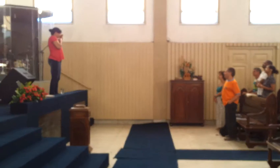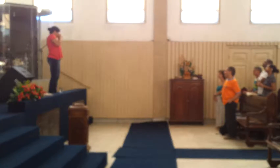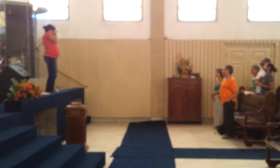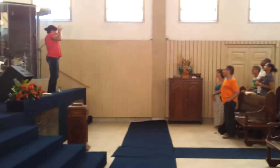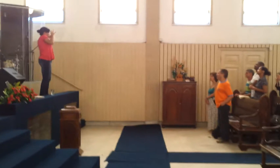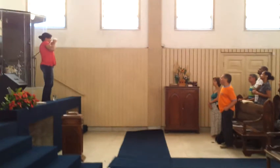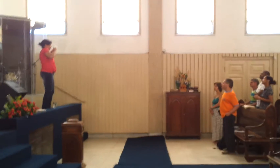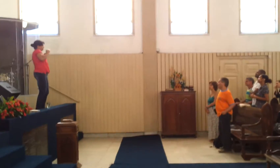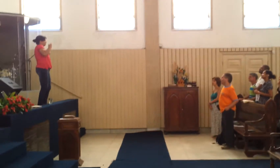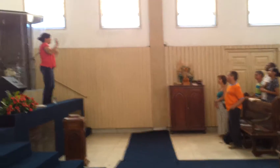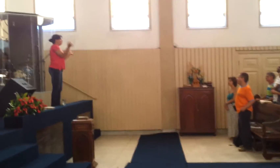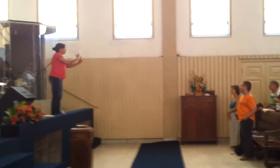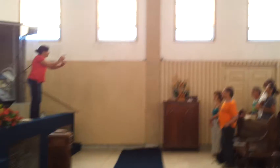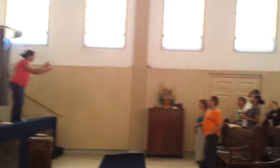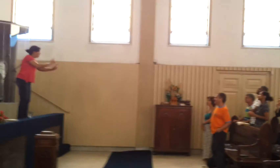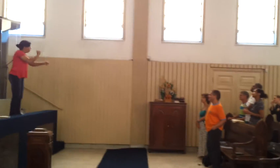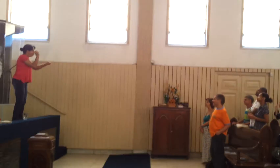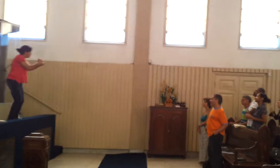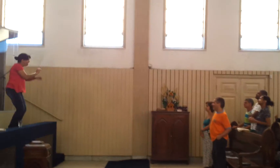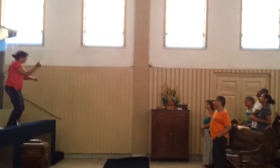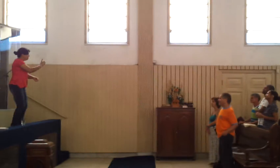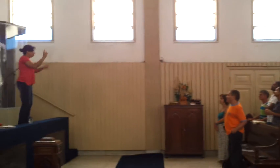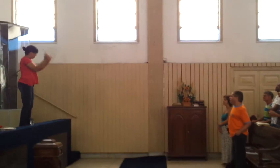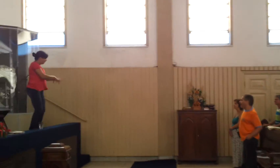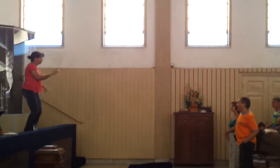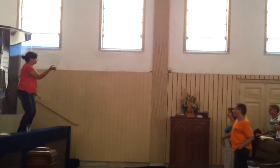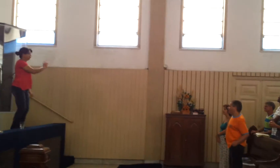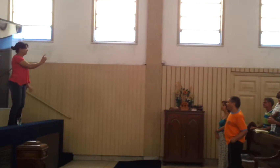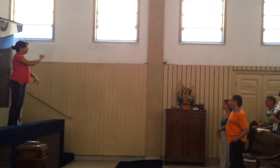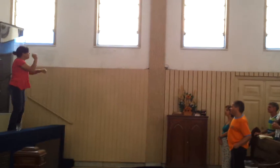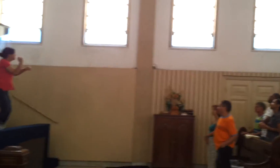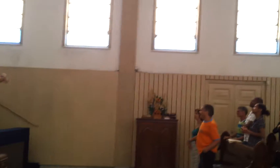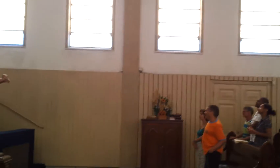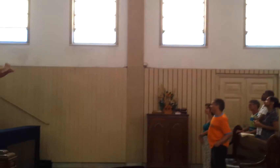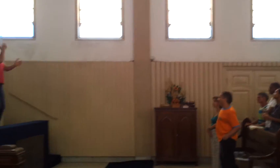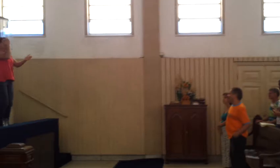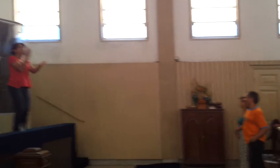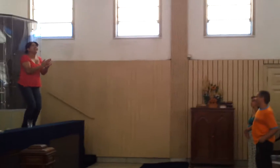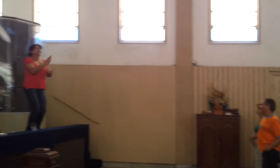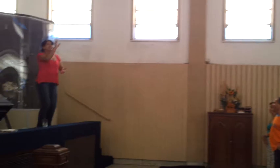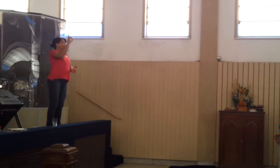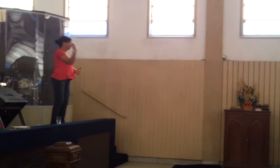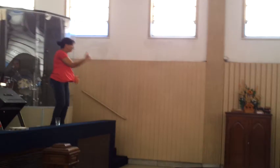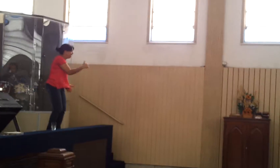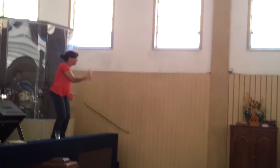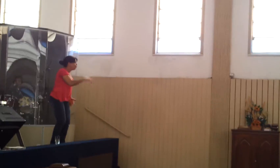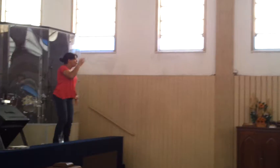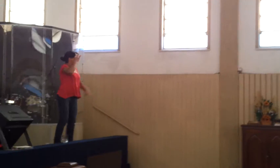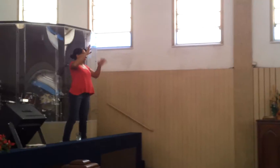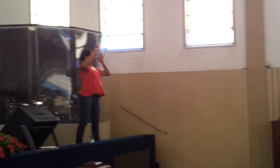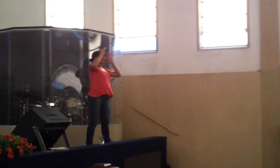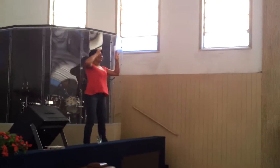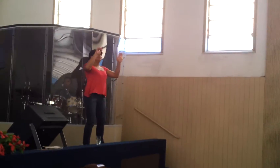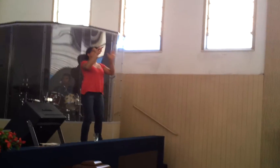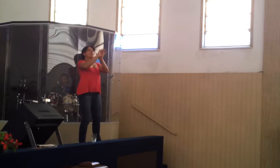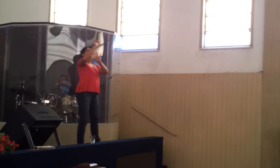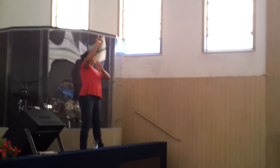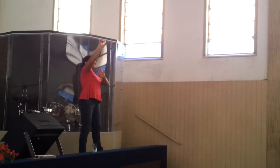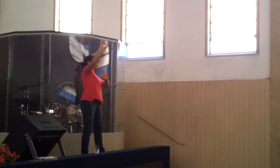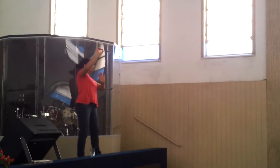Não desvista a honrar e me crer Só a luz de